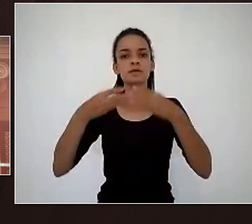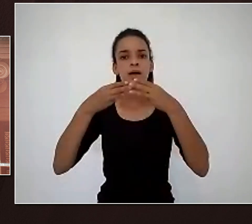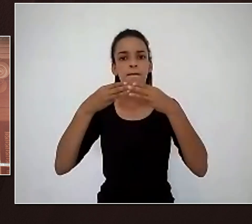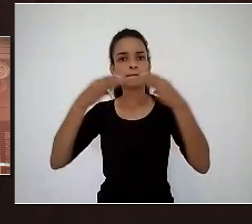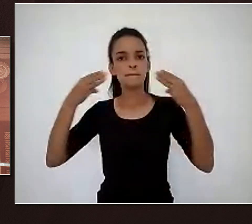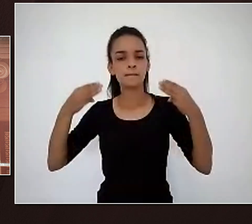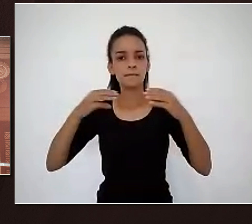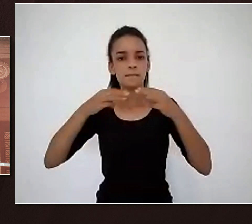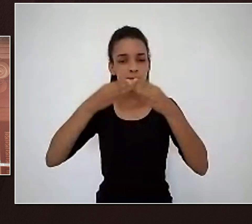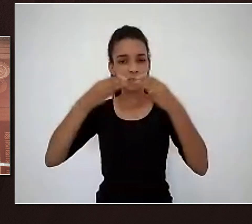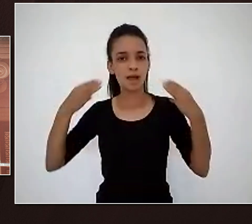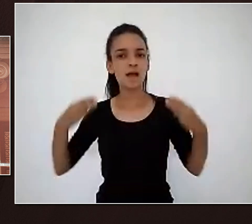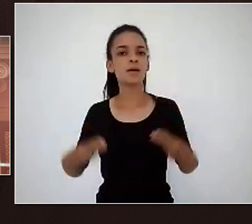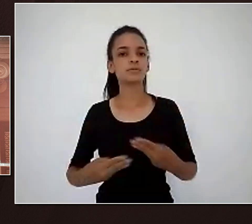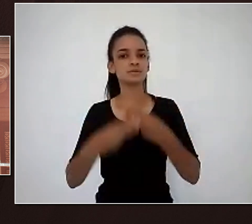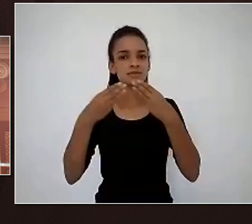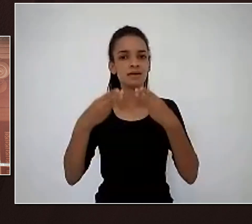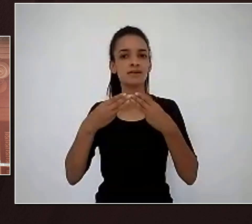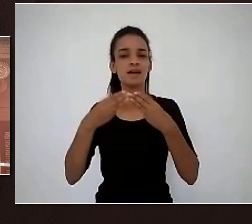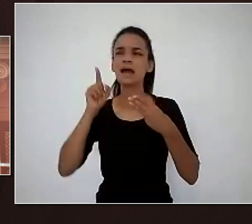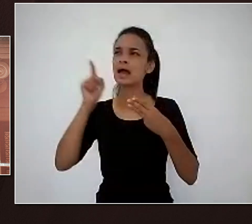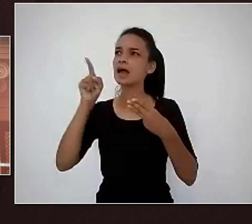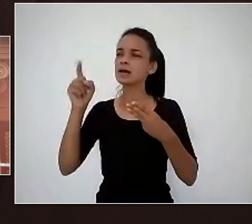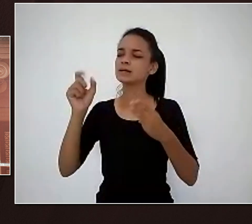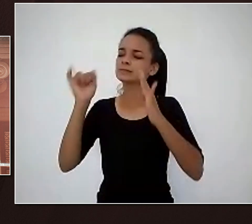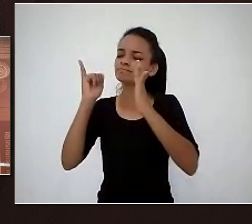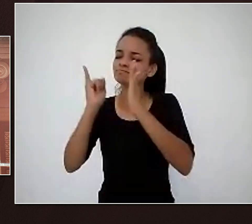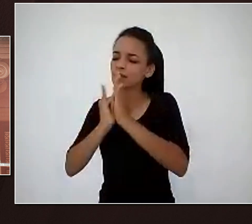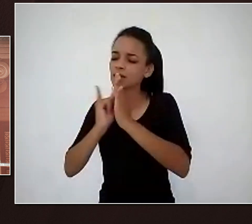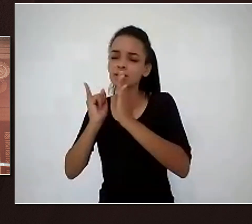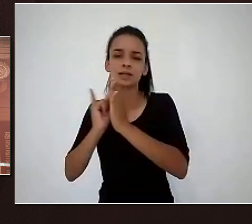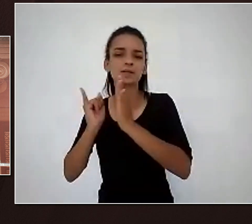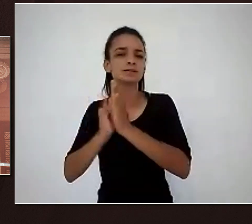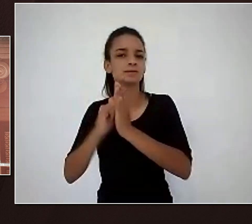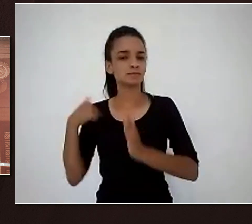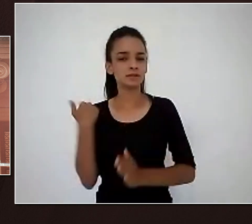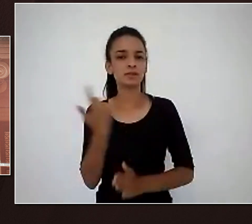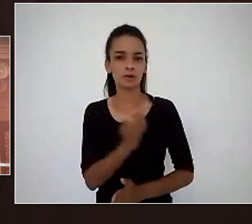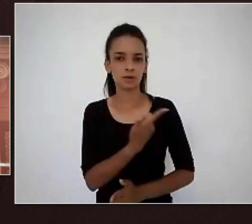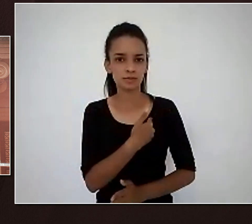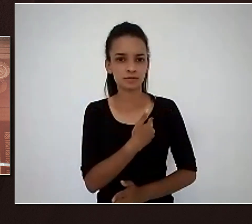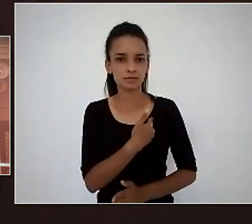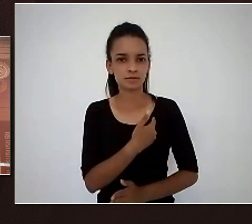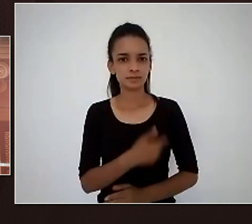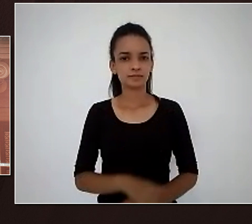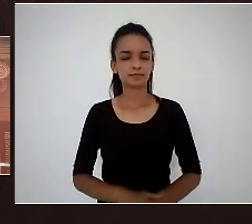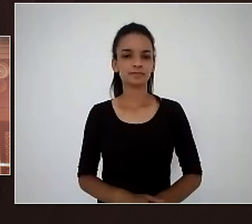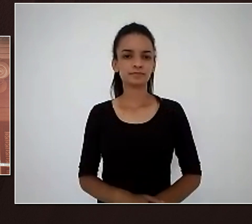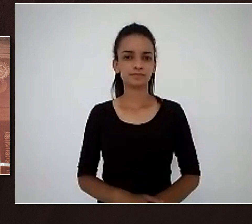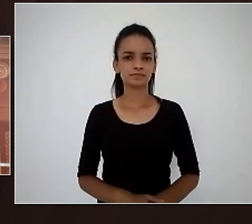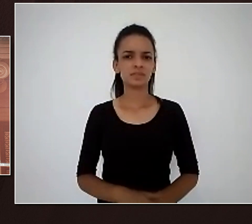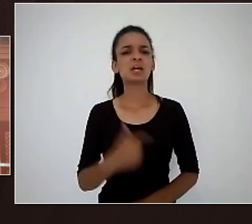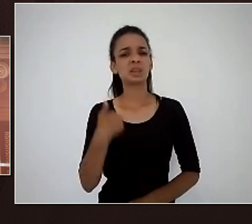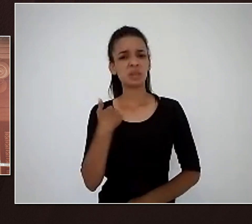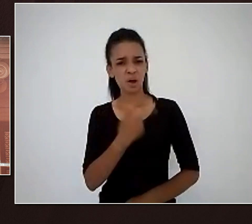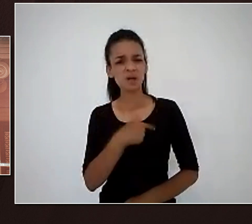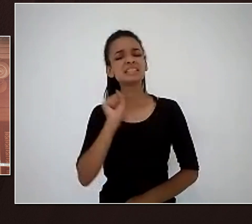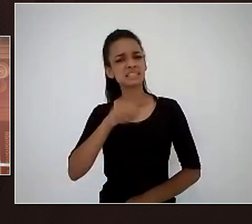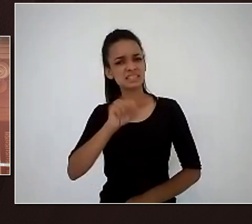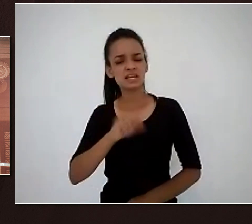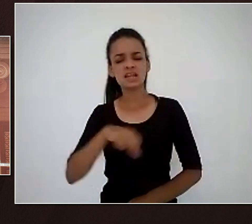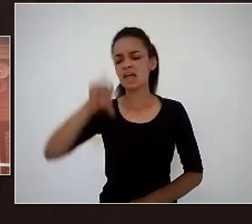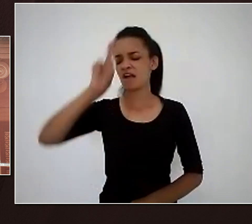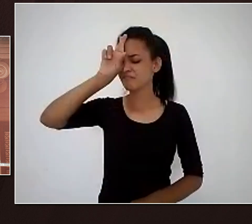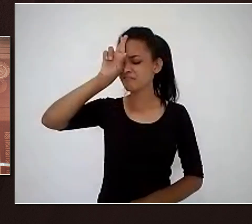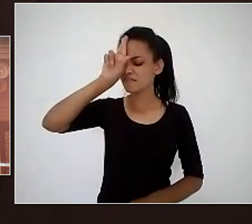nós. Nós temos muitas fraquezas, nós temos muitas deficiências, muitas debilidades, nós ainda somos um homem natural, ainda